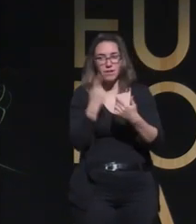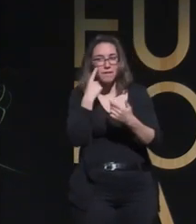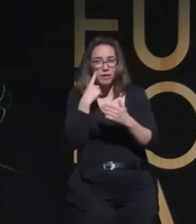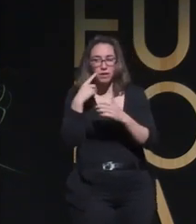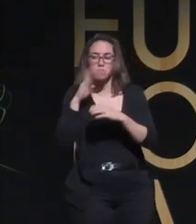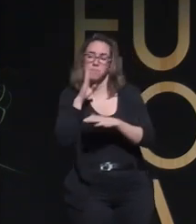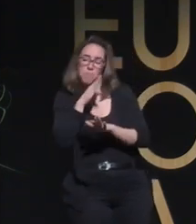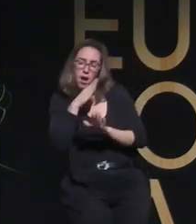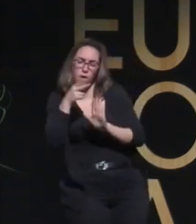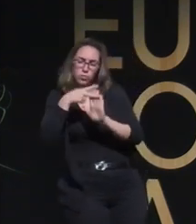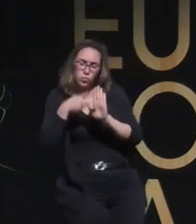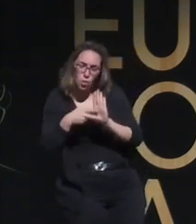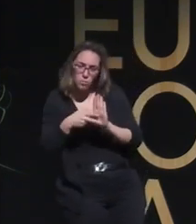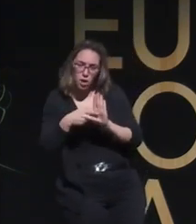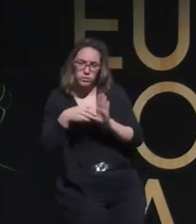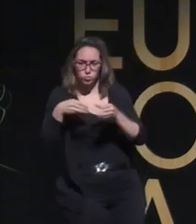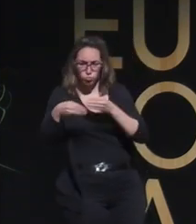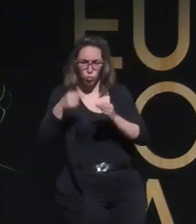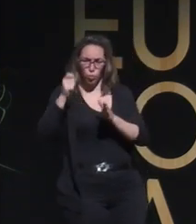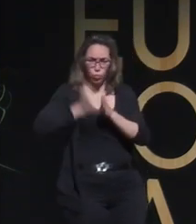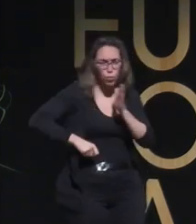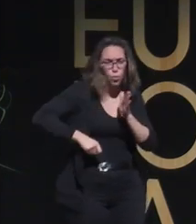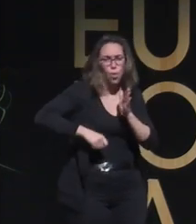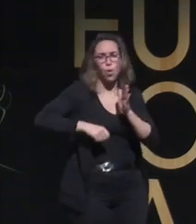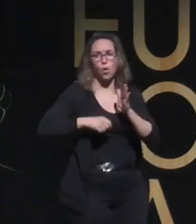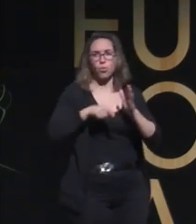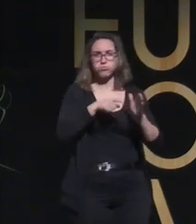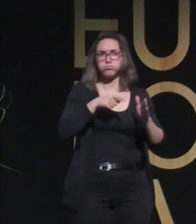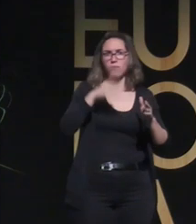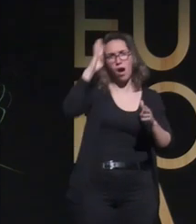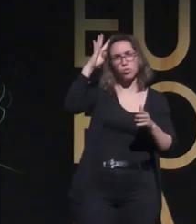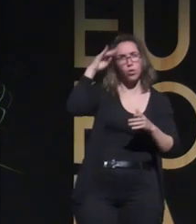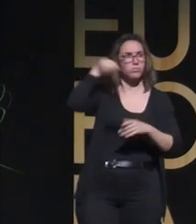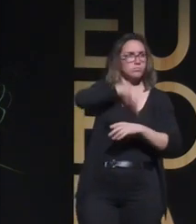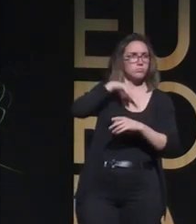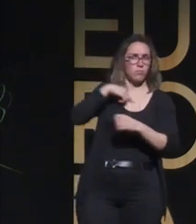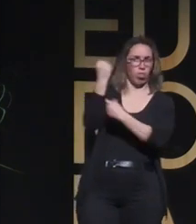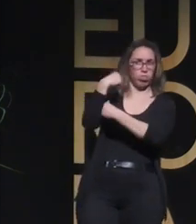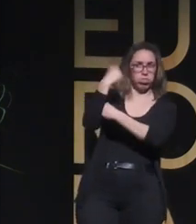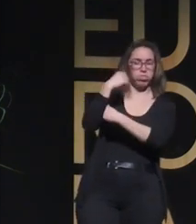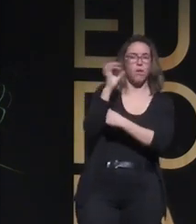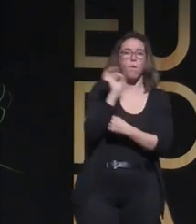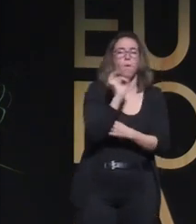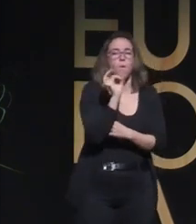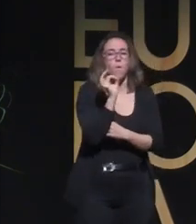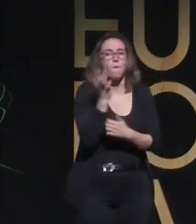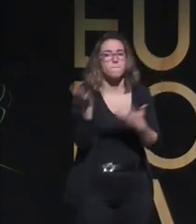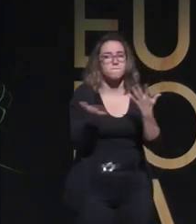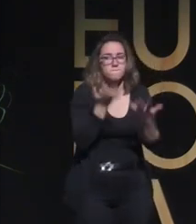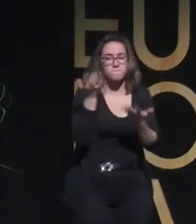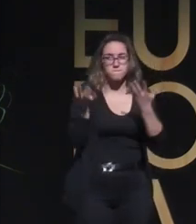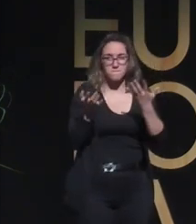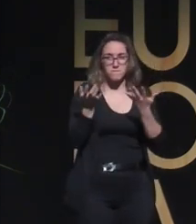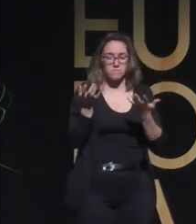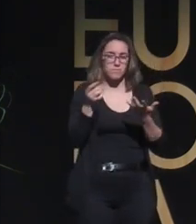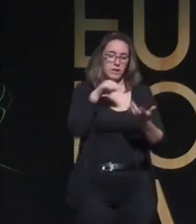de la madre son inflexibles. El adolescente se siente no visto o se siente teleológico, que es lo que dice Fonagy, ¿no?